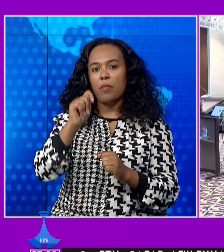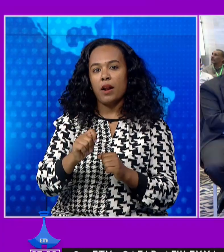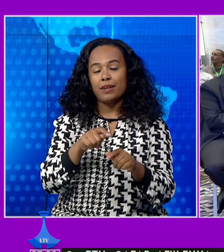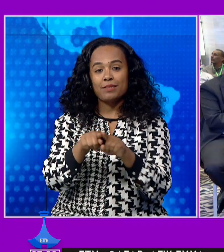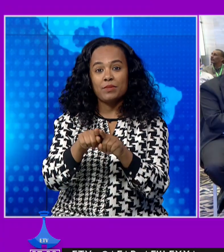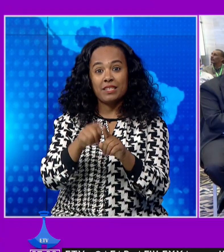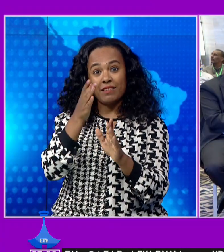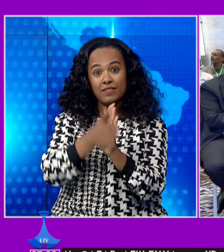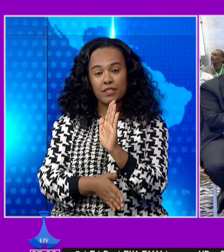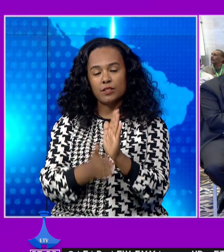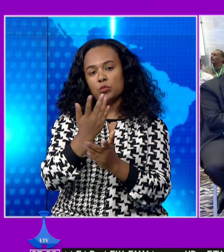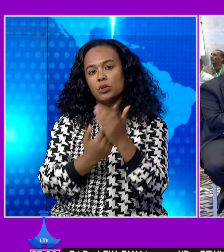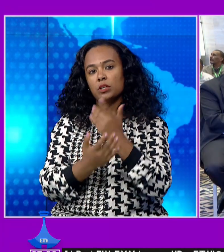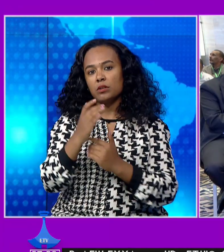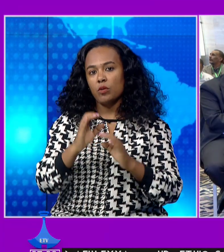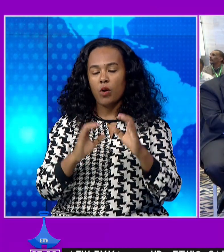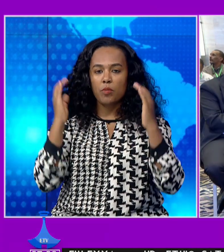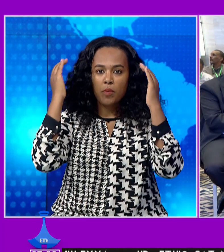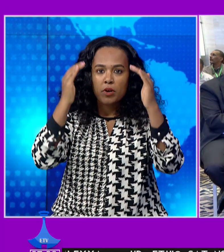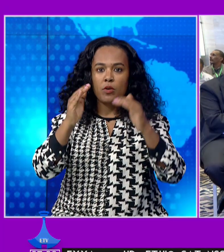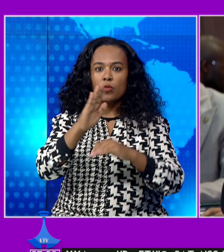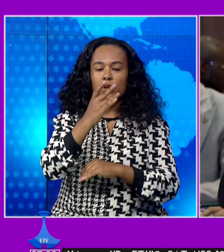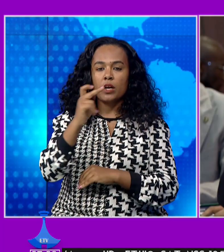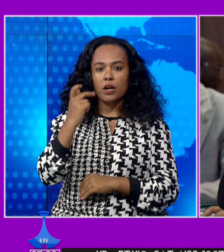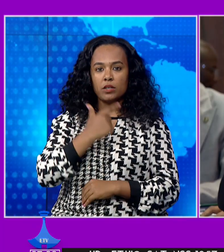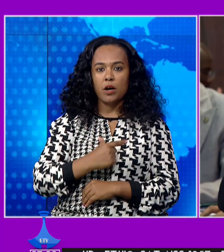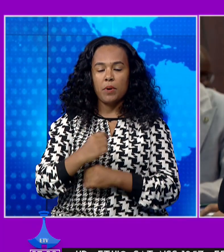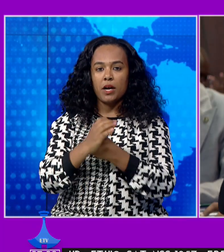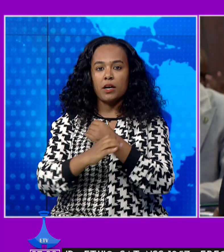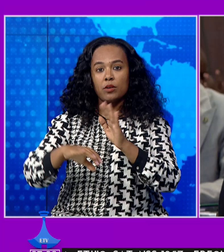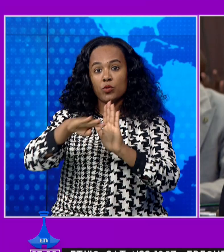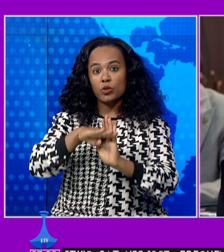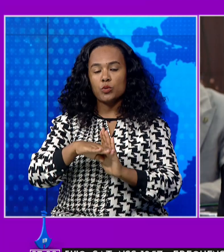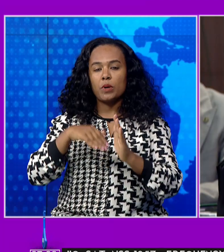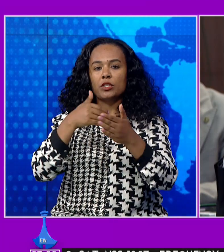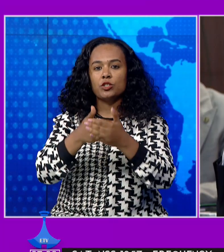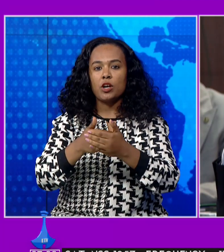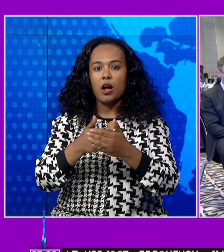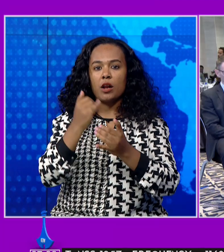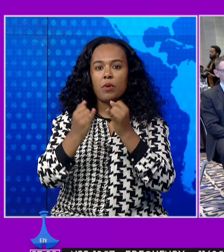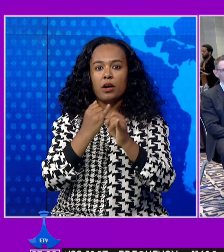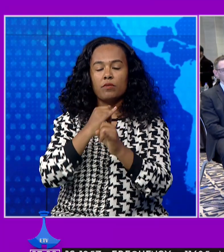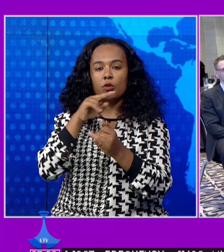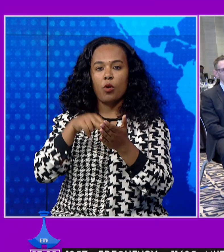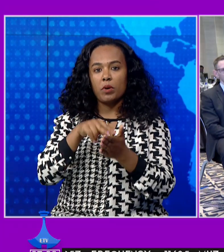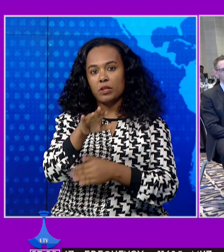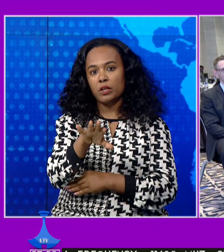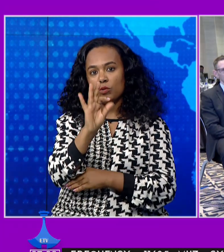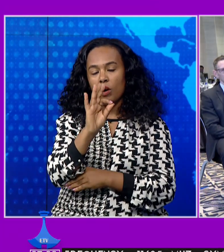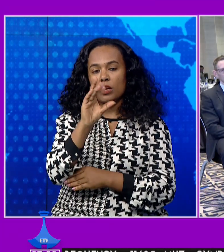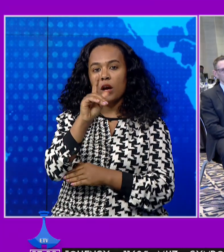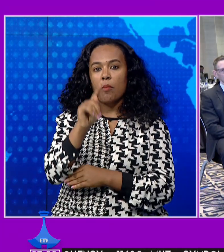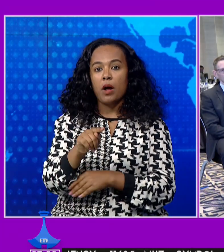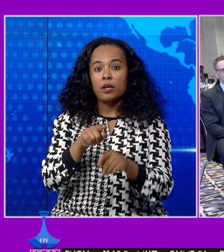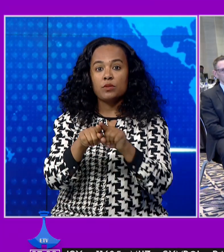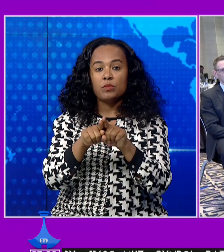አፈጻጸም ላይ ውይይት ተደርጓል። በመድረኩ የኢጋድ አባል ሀገራት ተወካዮች፣ ባለድርሻ አካላትና ዓለም አቀፍ ተቋማትም ተገኝተዋል። የካምፓላው